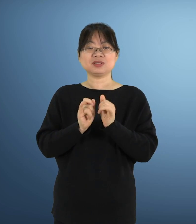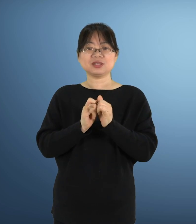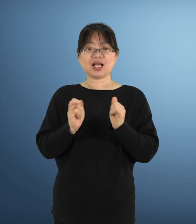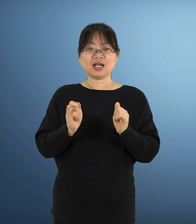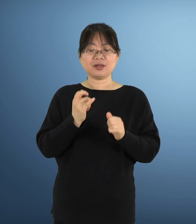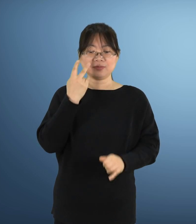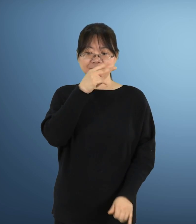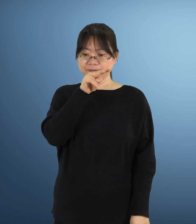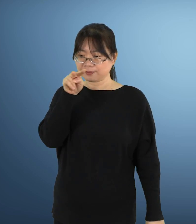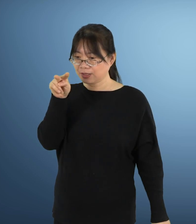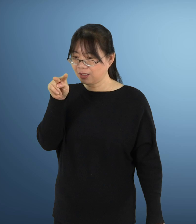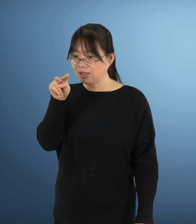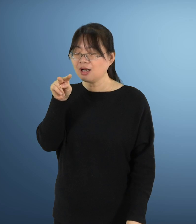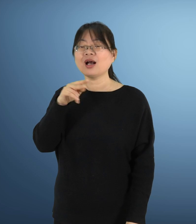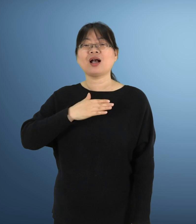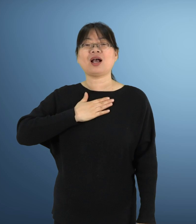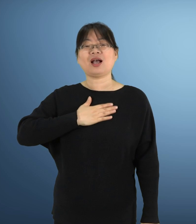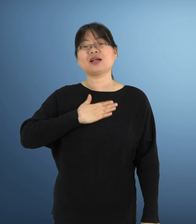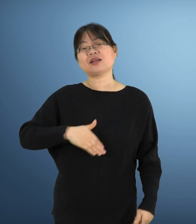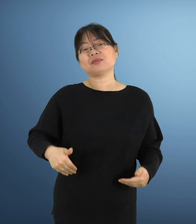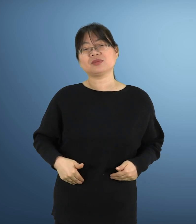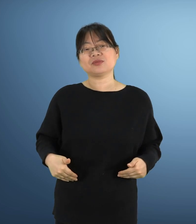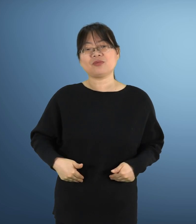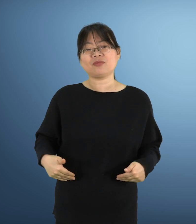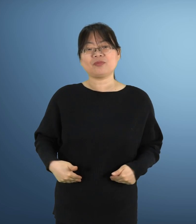인지를 해야 돼요. 적어도.